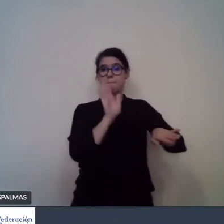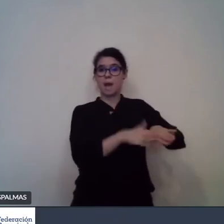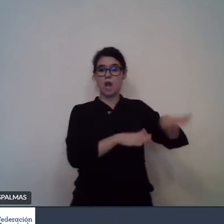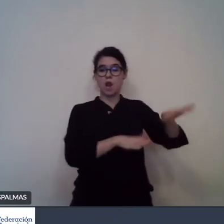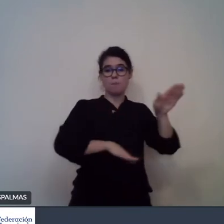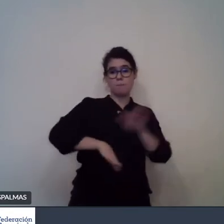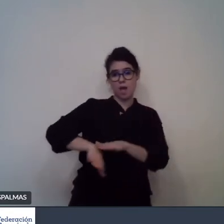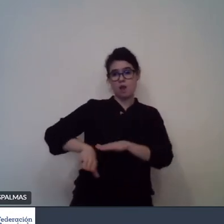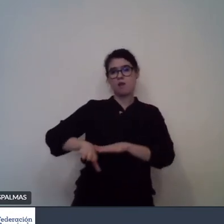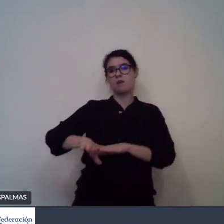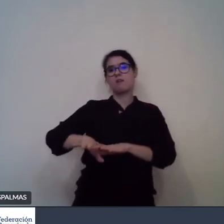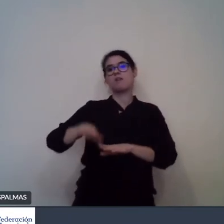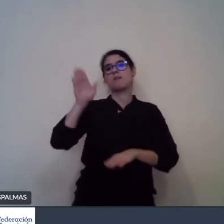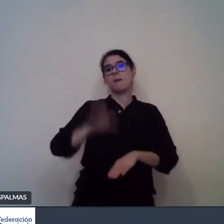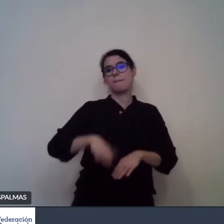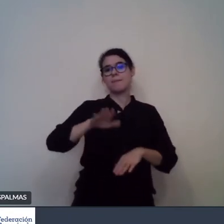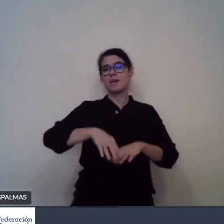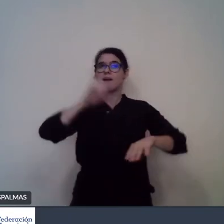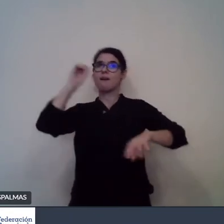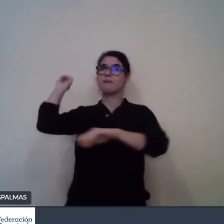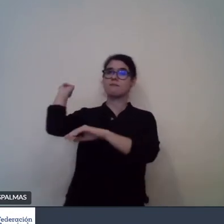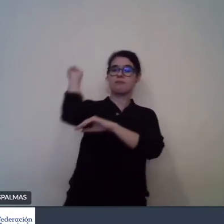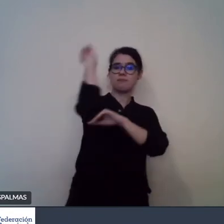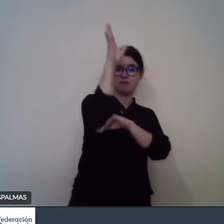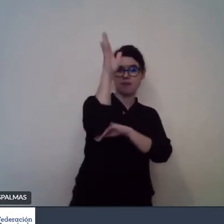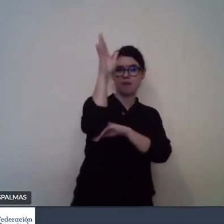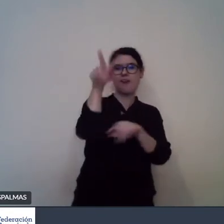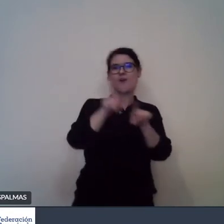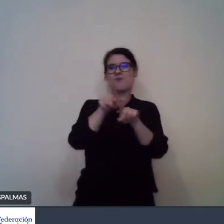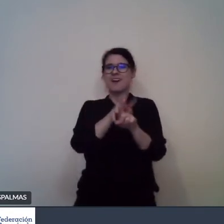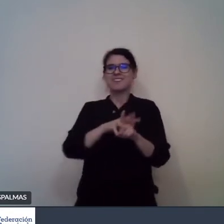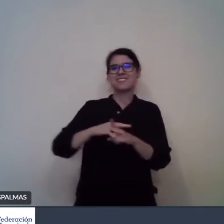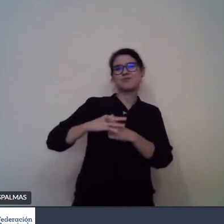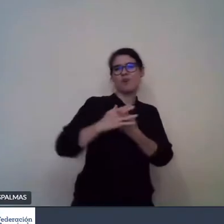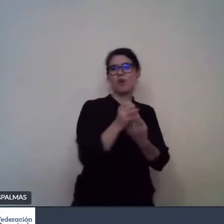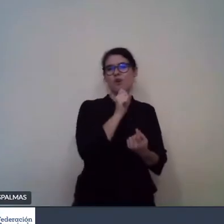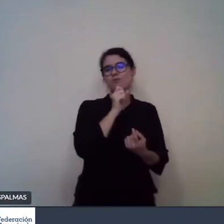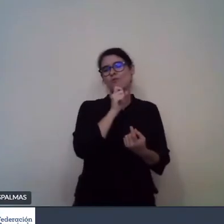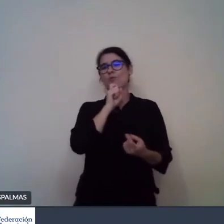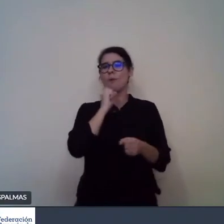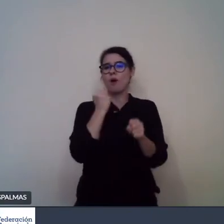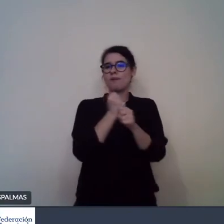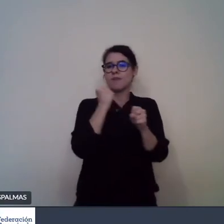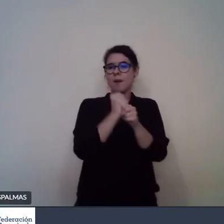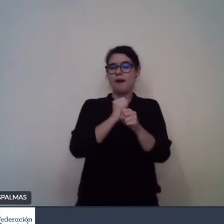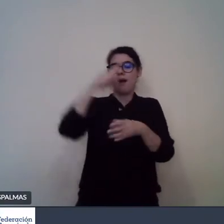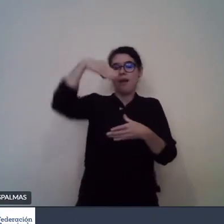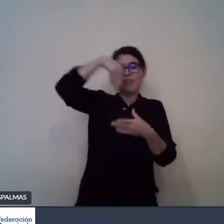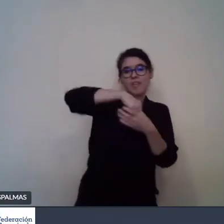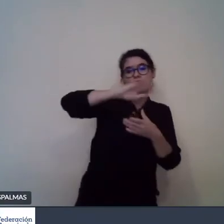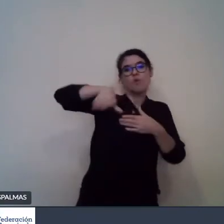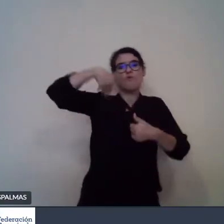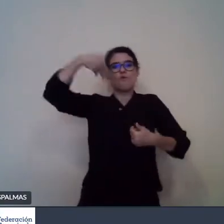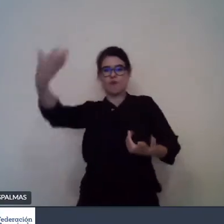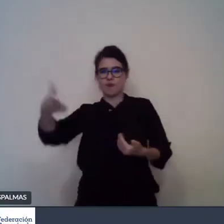tiro. Situaciones para trabajar entre exteriores e interiores. Vamos con Cantú.